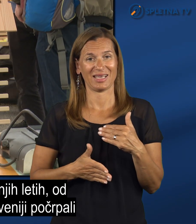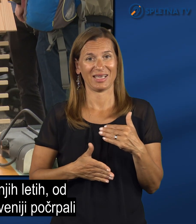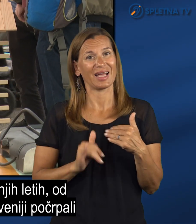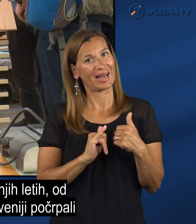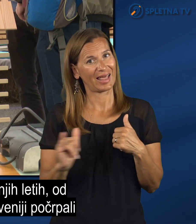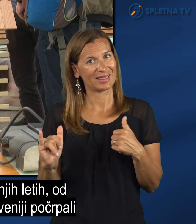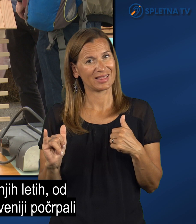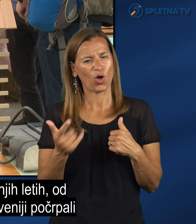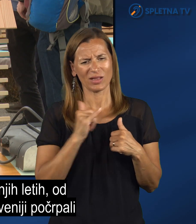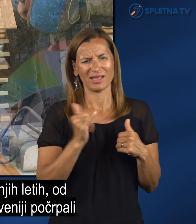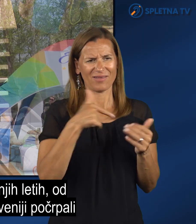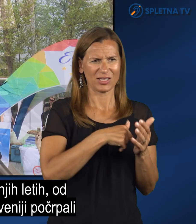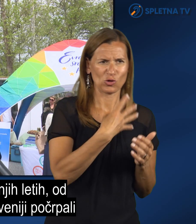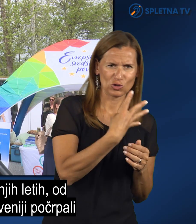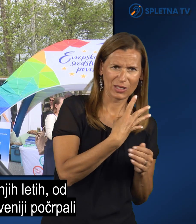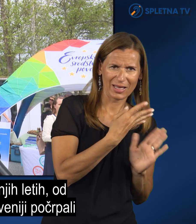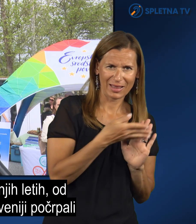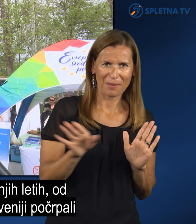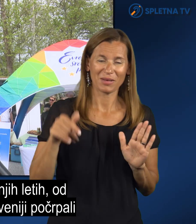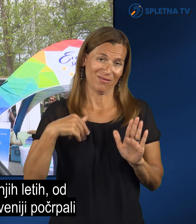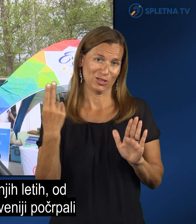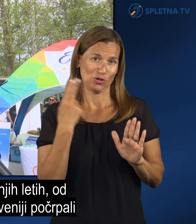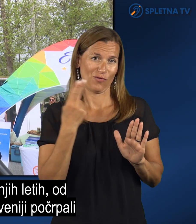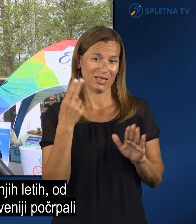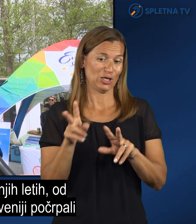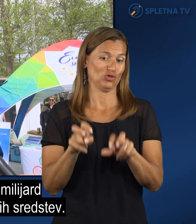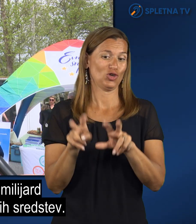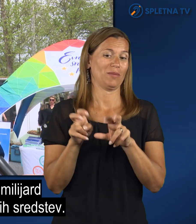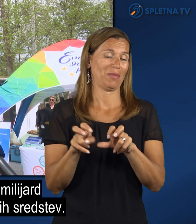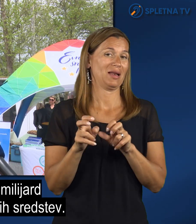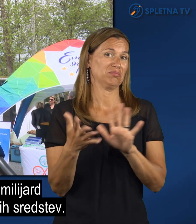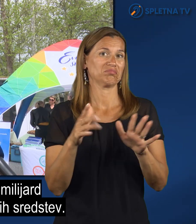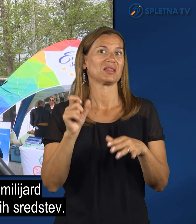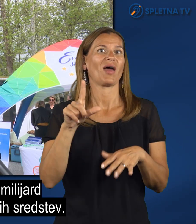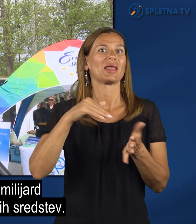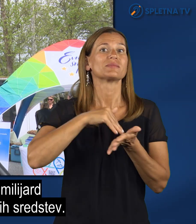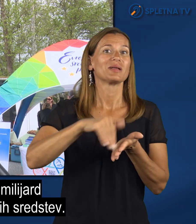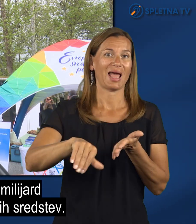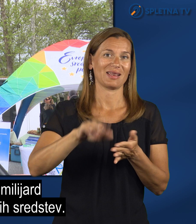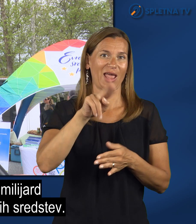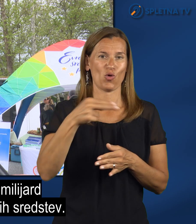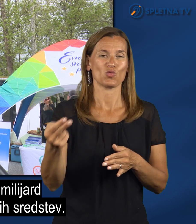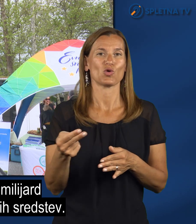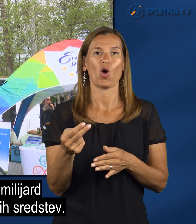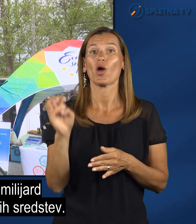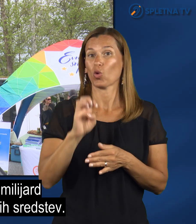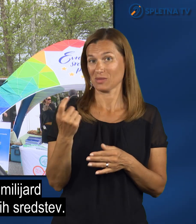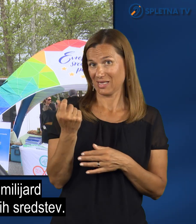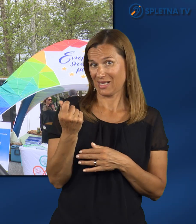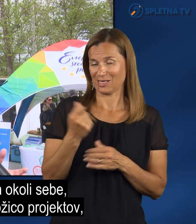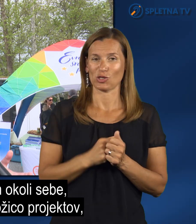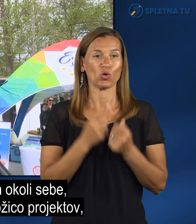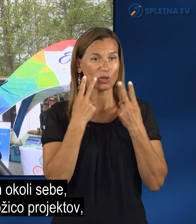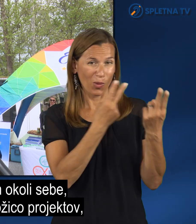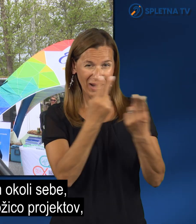zadnjih letih, od leta 2004, v Sloveniji počrpali dobrih 12 milijard evrov evropskih sredstev.